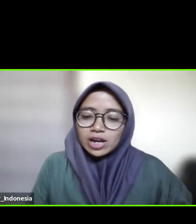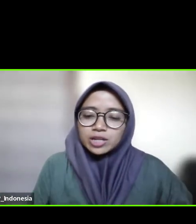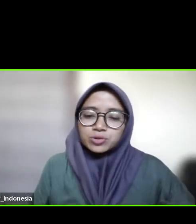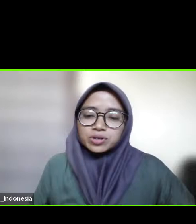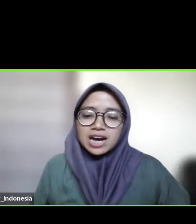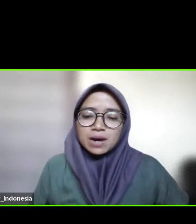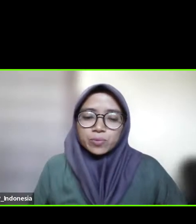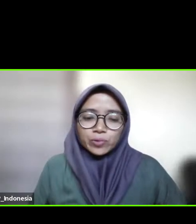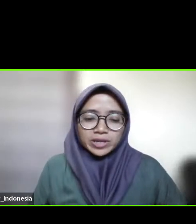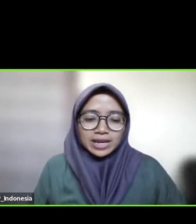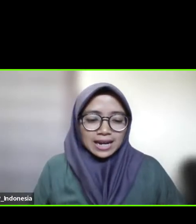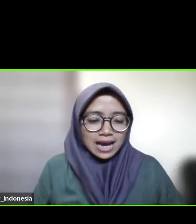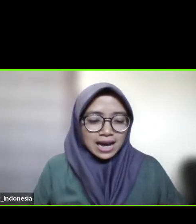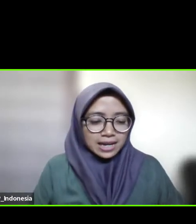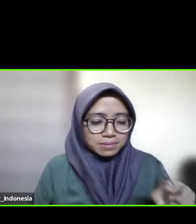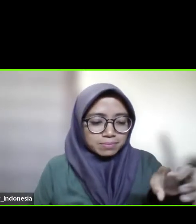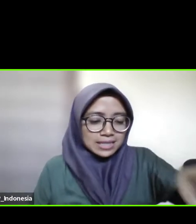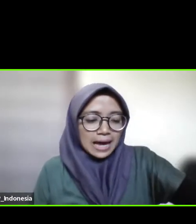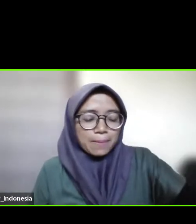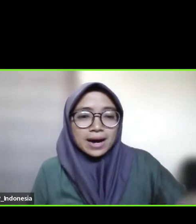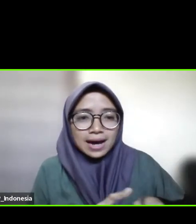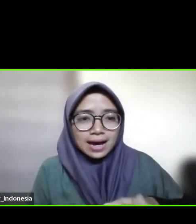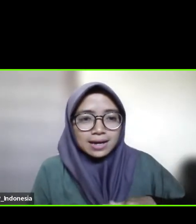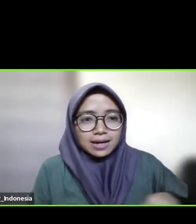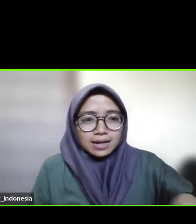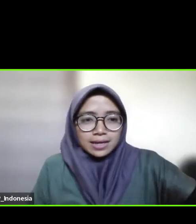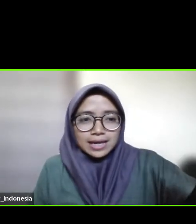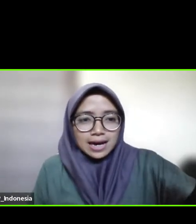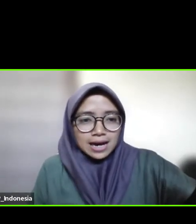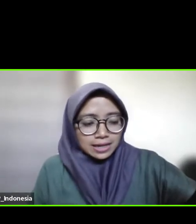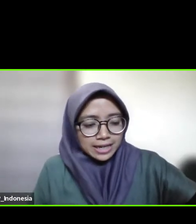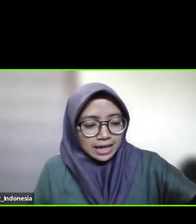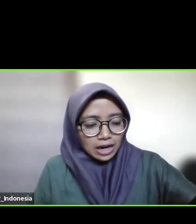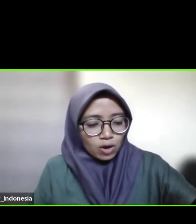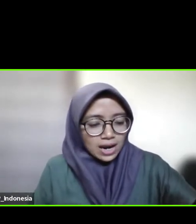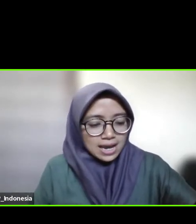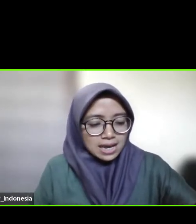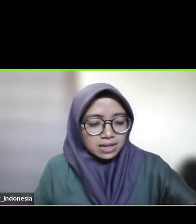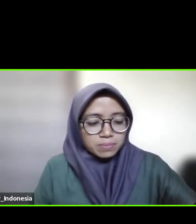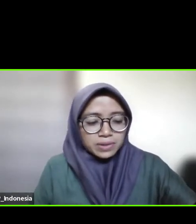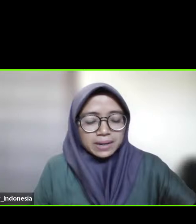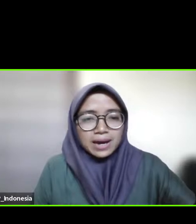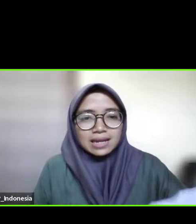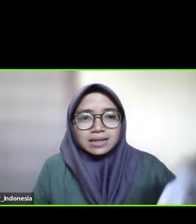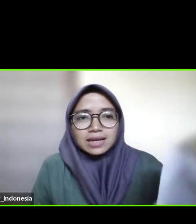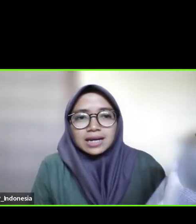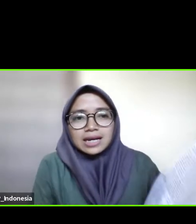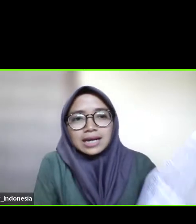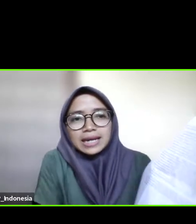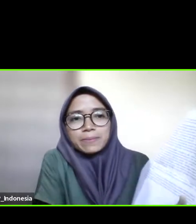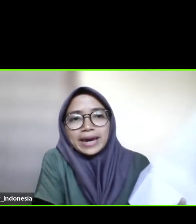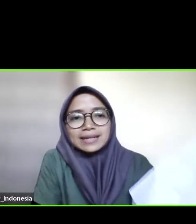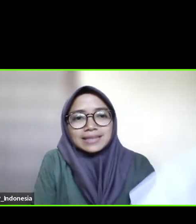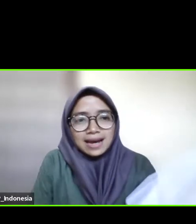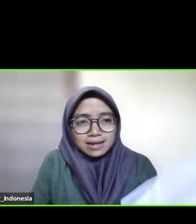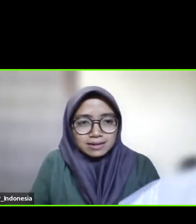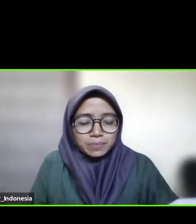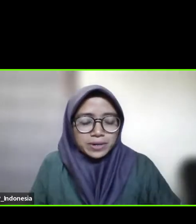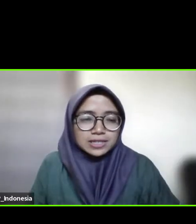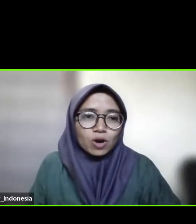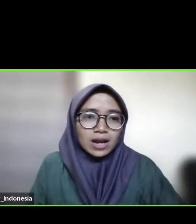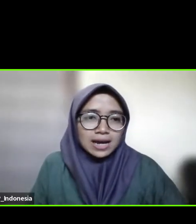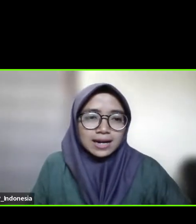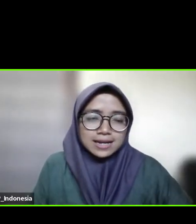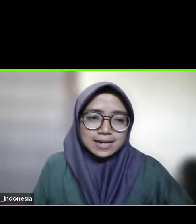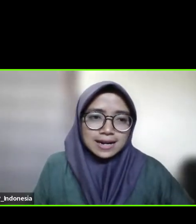kemudian sekolah juga mempunyai lahan bersama yang dikelola minimal 5 hektar